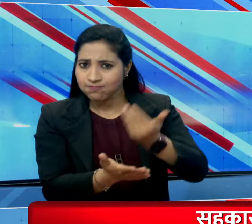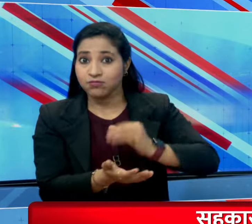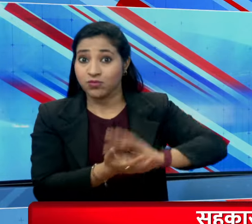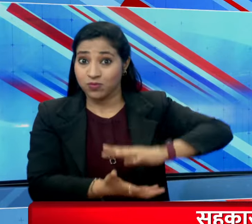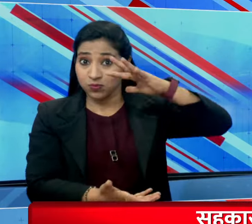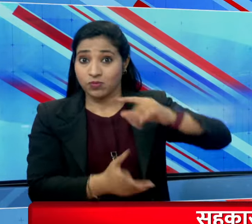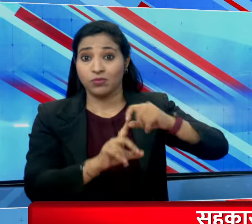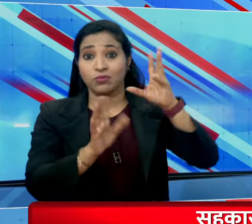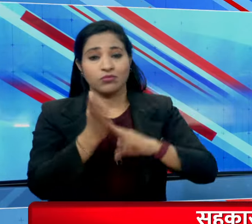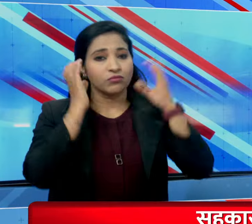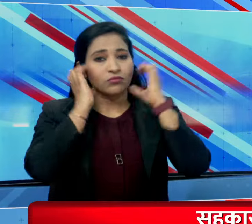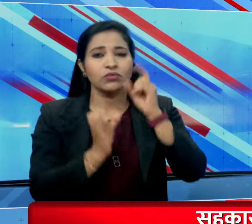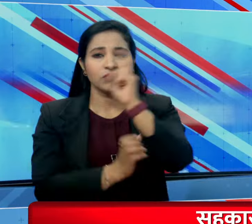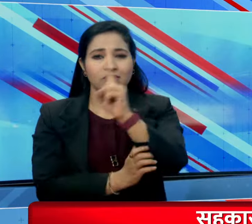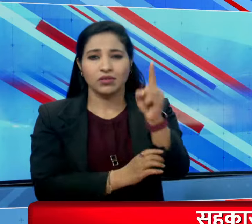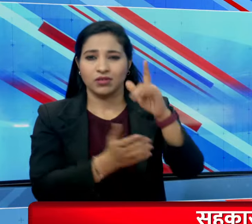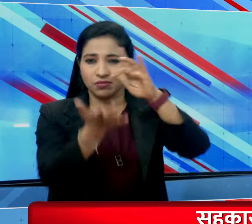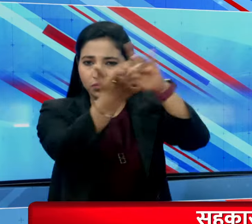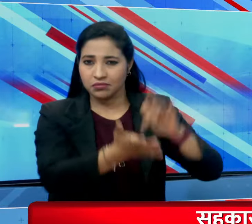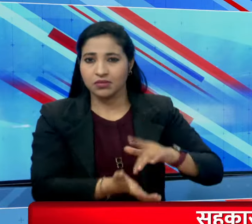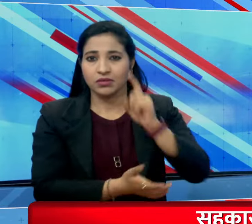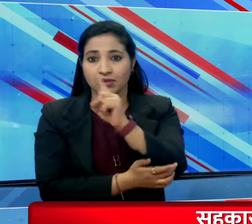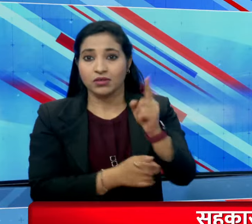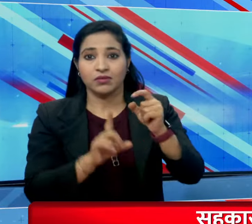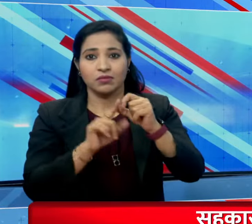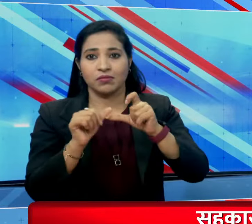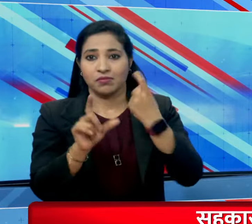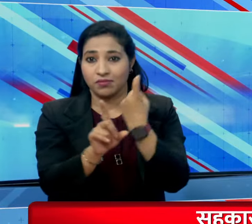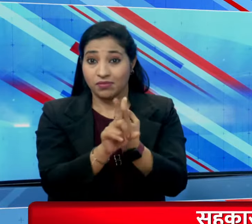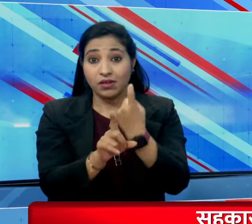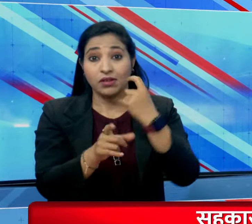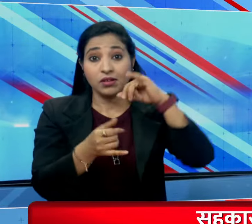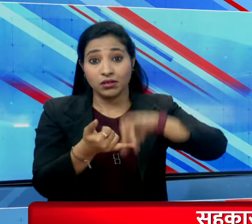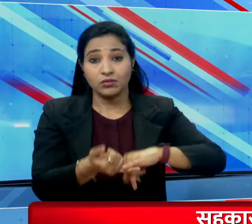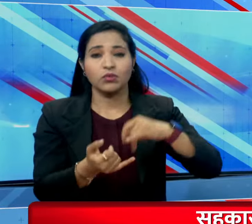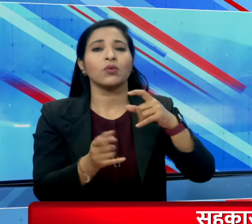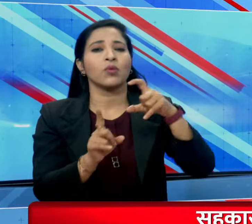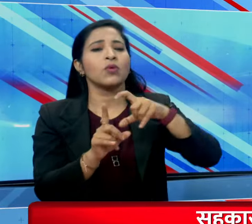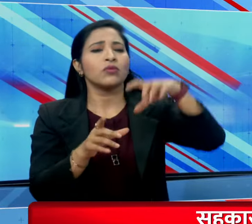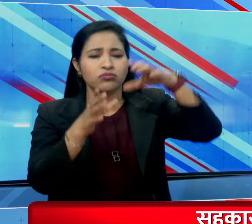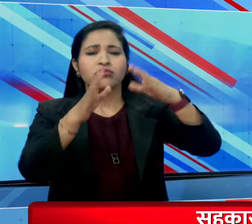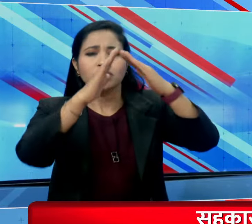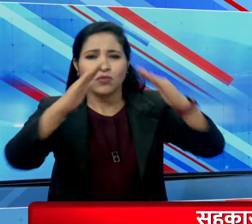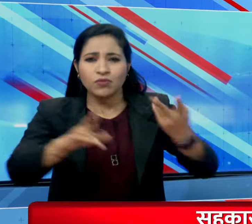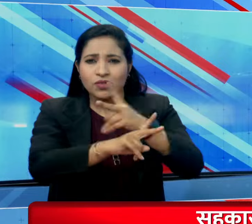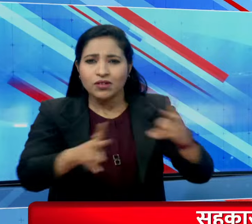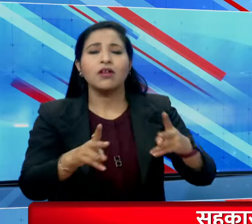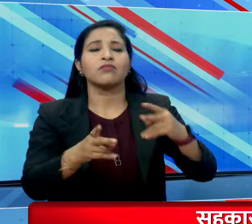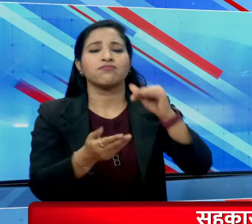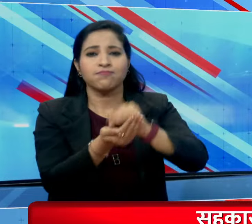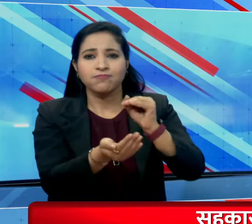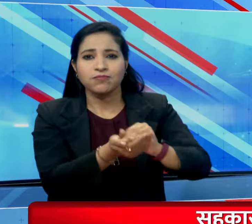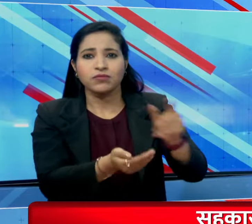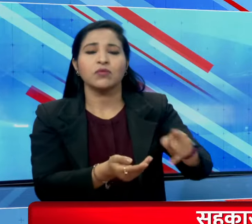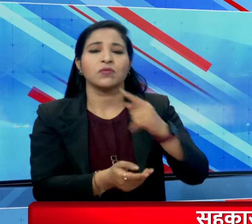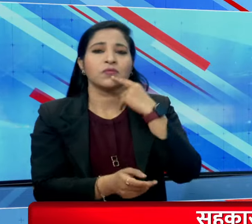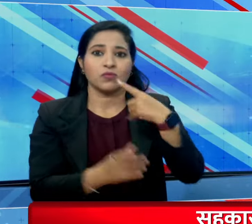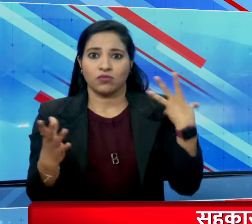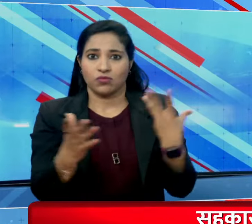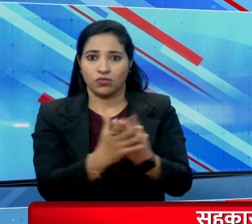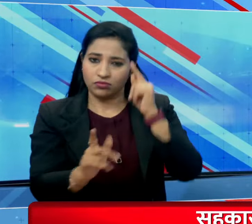किया 11 राज्यों में 11 पेक्स गोदामों का उद्घाटन कहा सिर्फ व्यवस्था नहीं एक भावना है सहकारिता